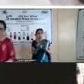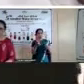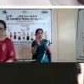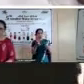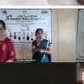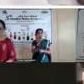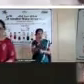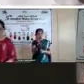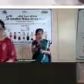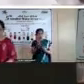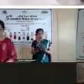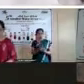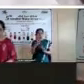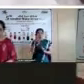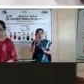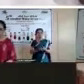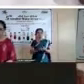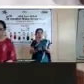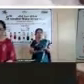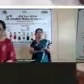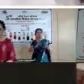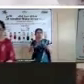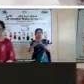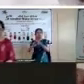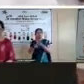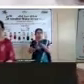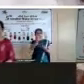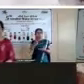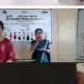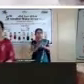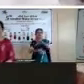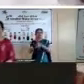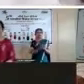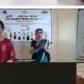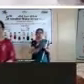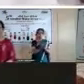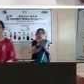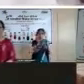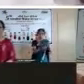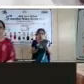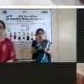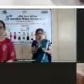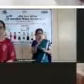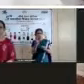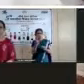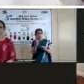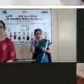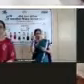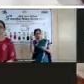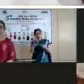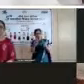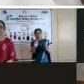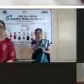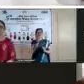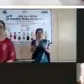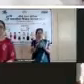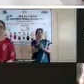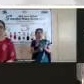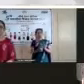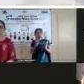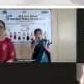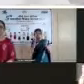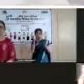वीक दिव्यांग शिल्पकारों, बुनकरों, मॉडल, डिजाइनरों, कारीगरों, उनकी प्रतिभा को प्रदर्शित करने वाला देश का पहला